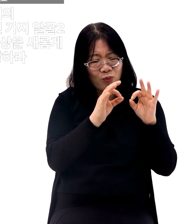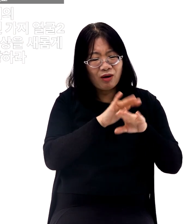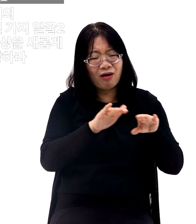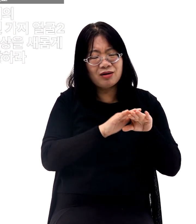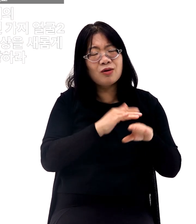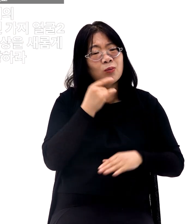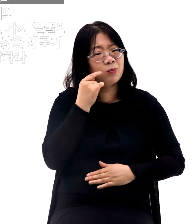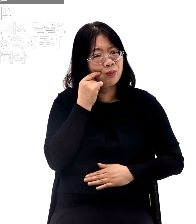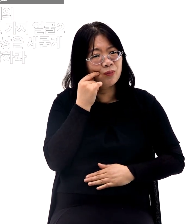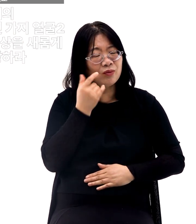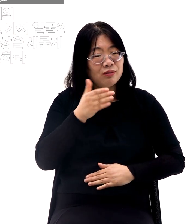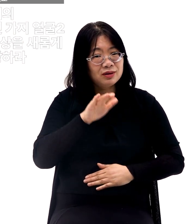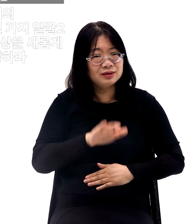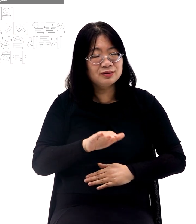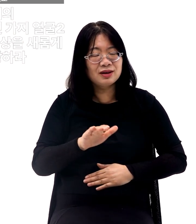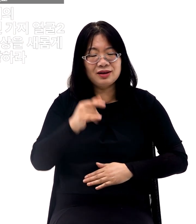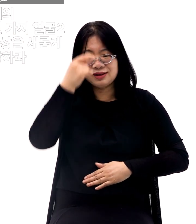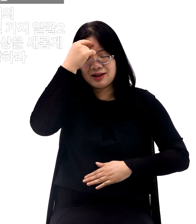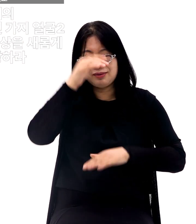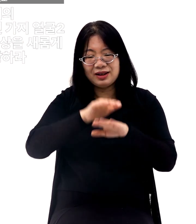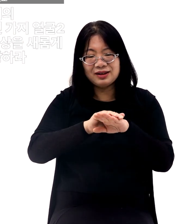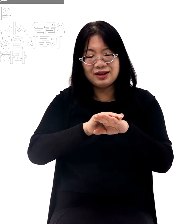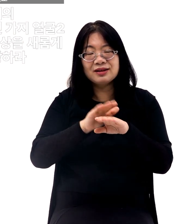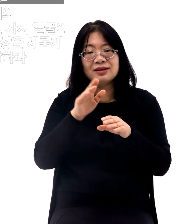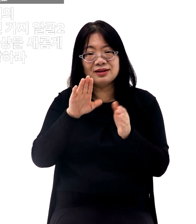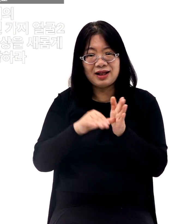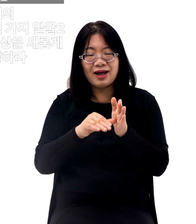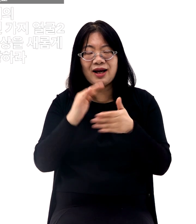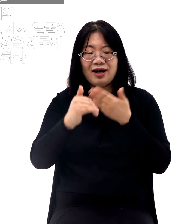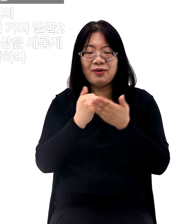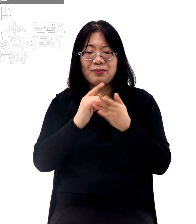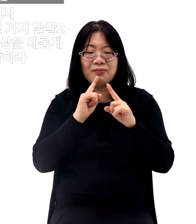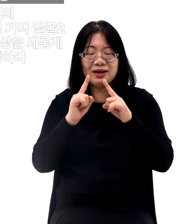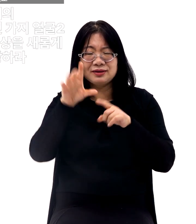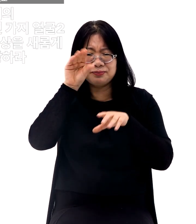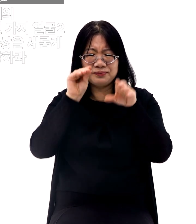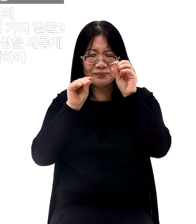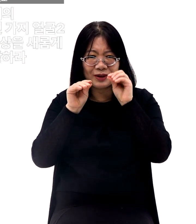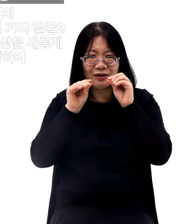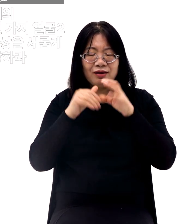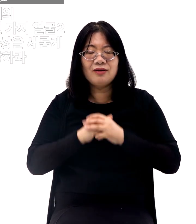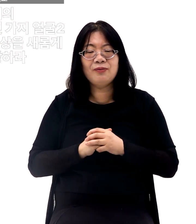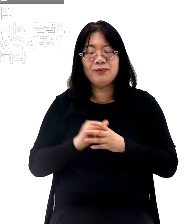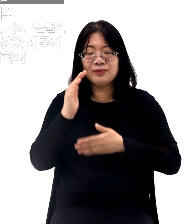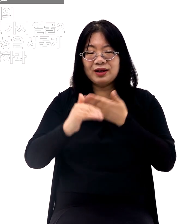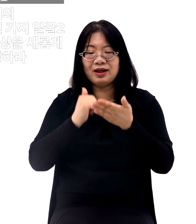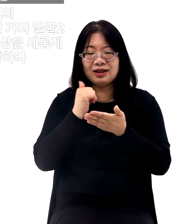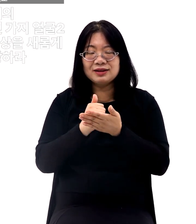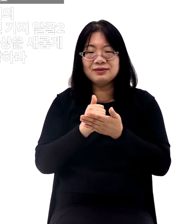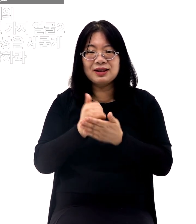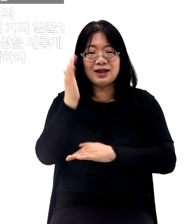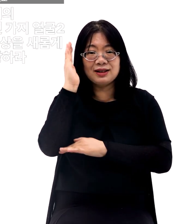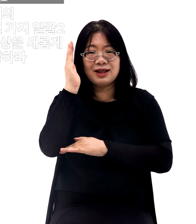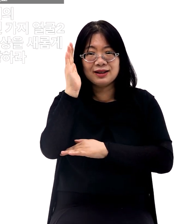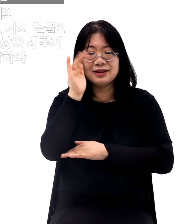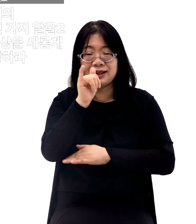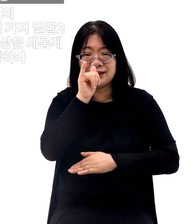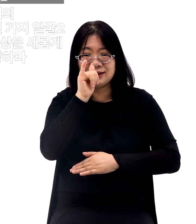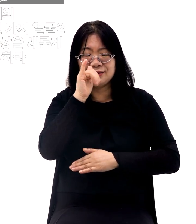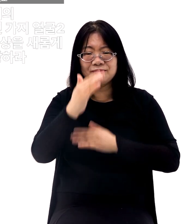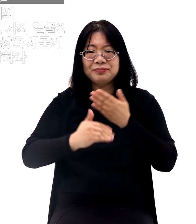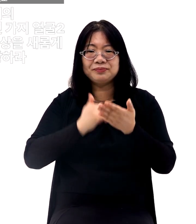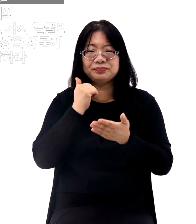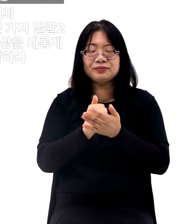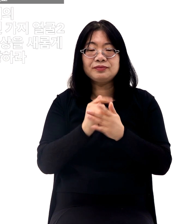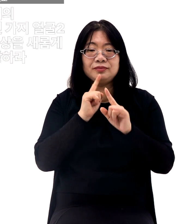나와요. 근데 예배 시간을 통해서 말씀을 듣고 하나님의 스토리가 담겨진,